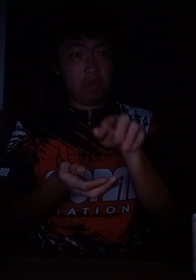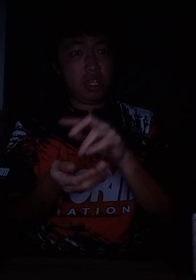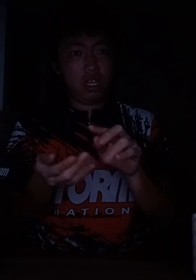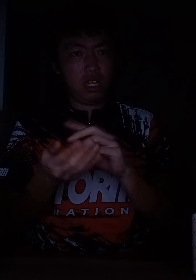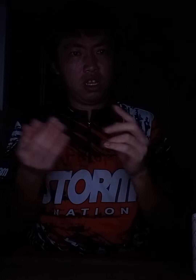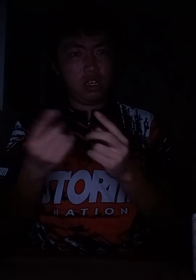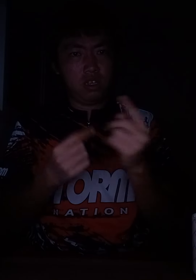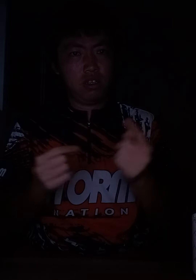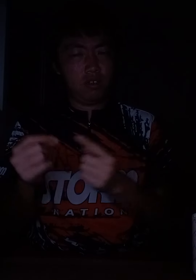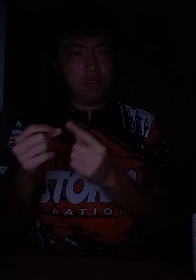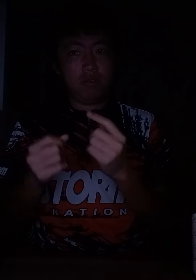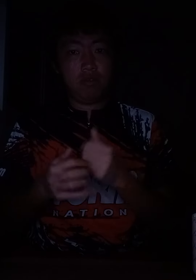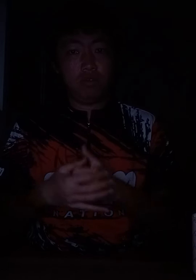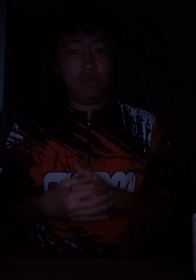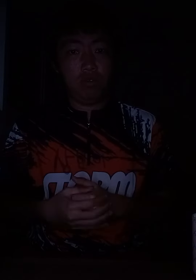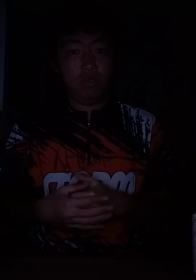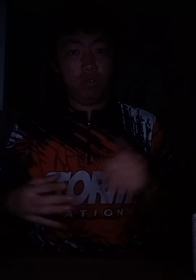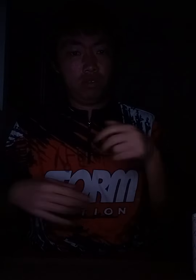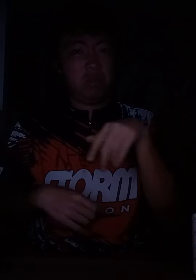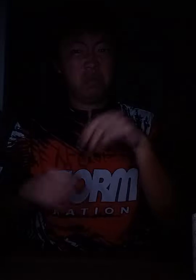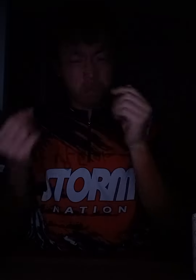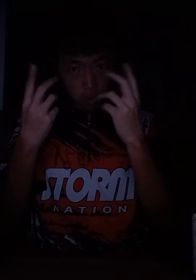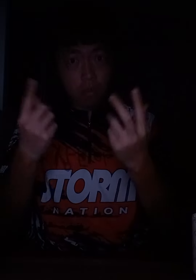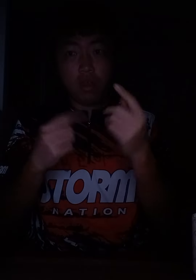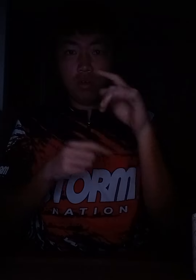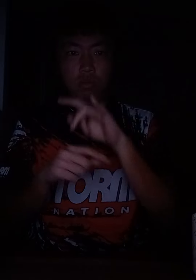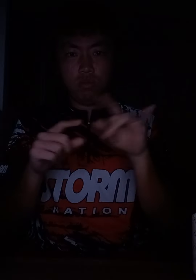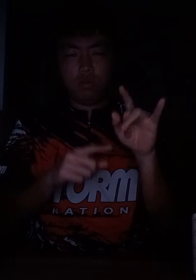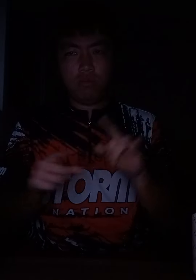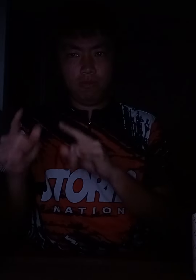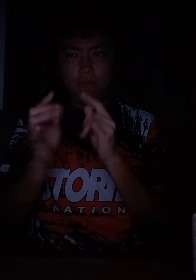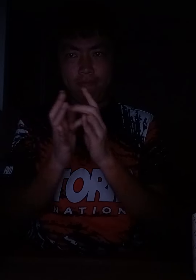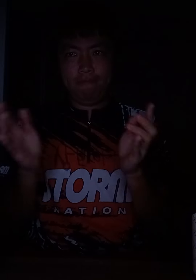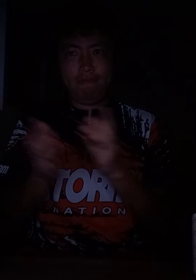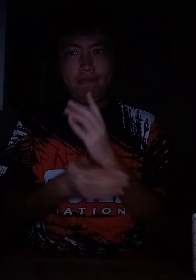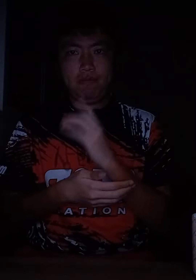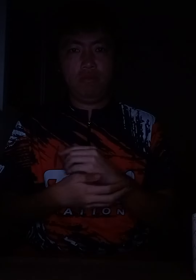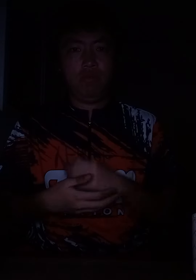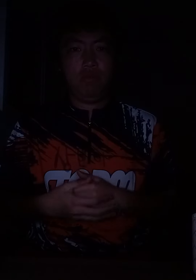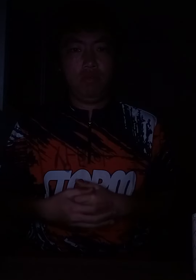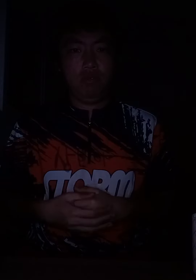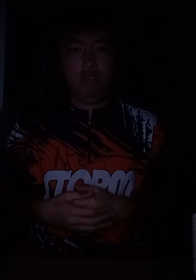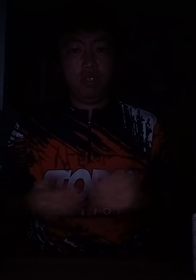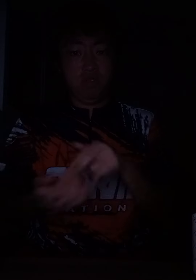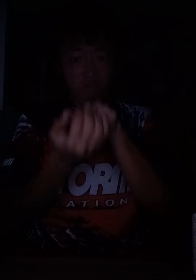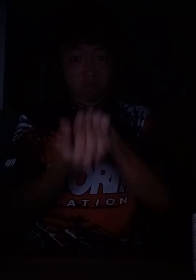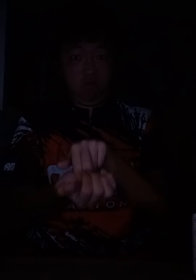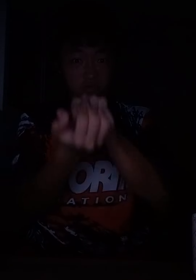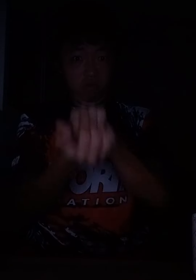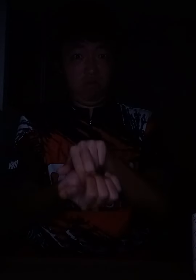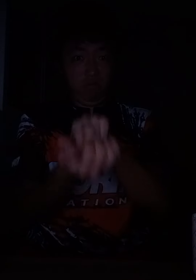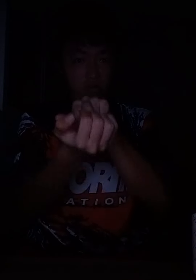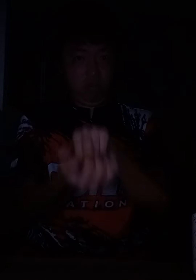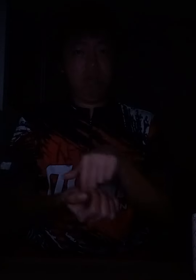하는데 소방당국은 가스가 폭발한 것으로 보고 조사를 진행 중입니다. 엘리베이터가 갑자기 멈춰 주민들이